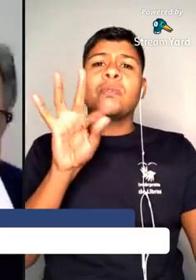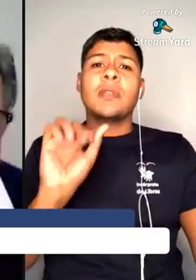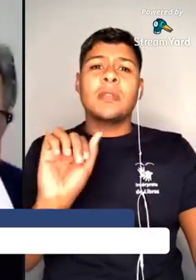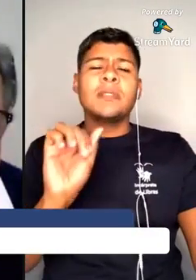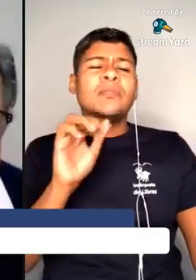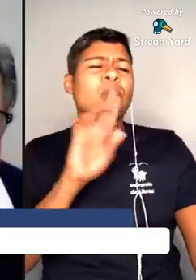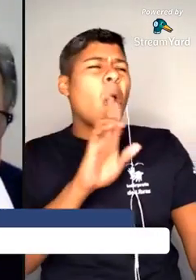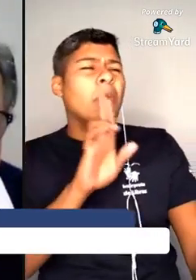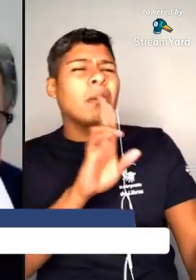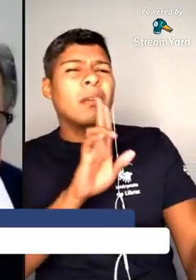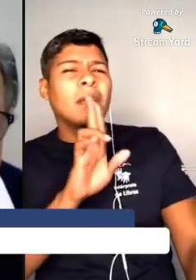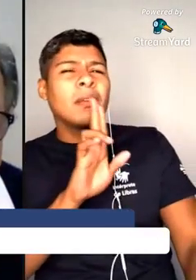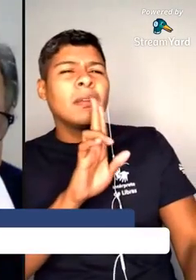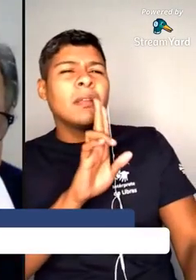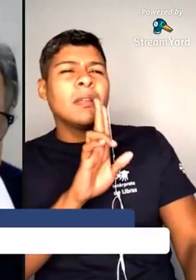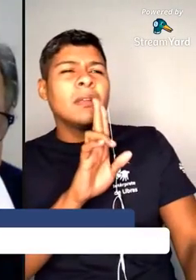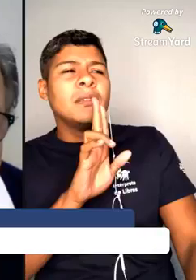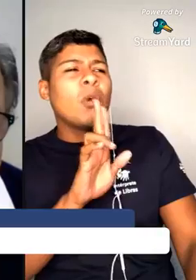chama?